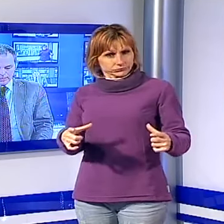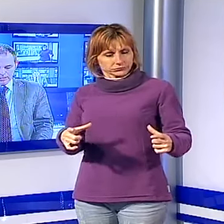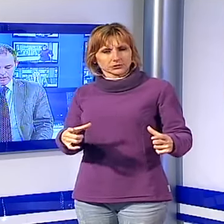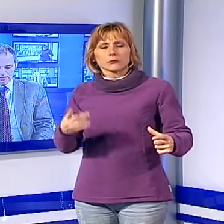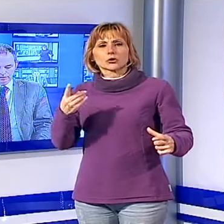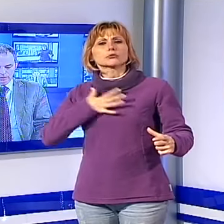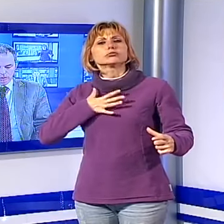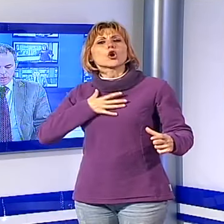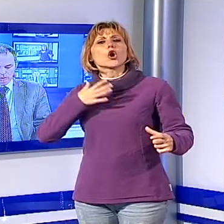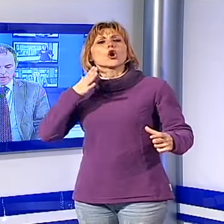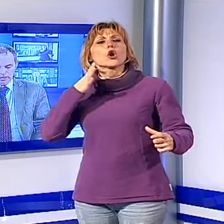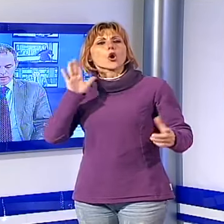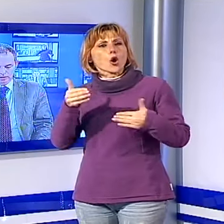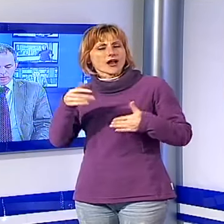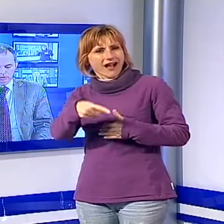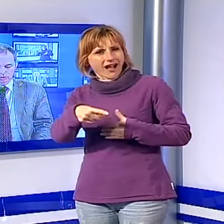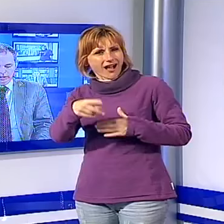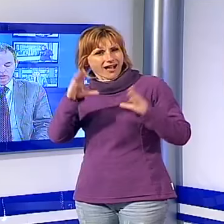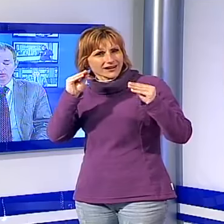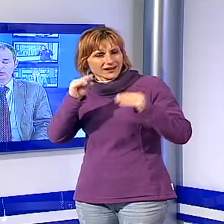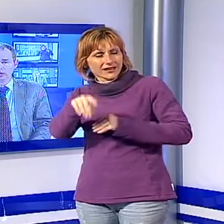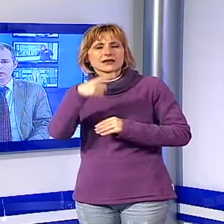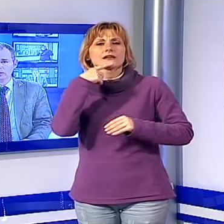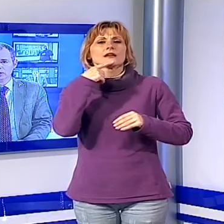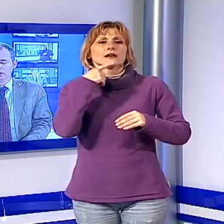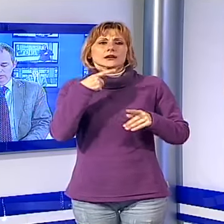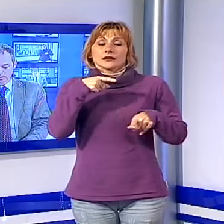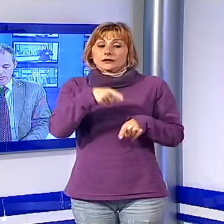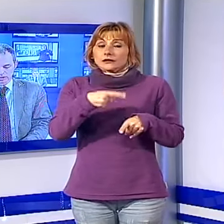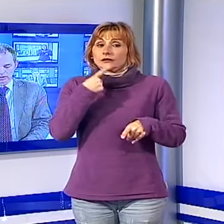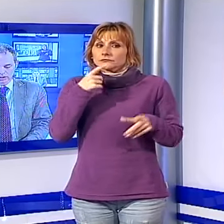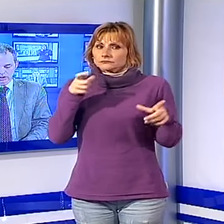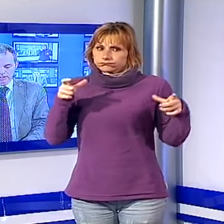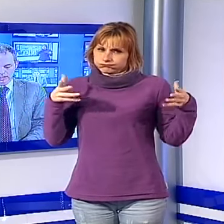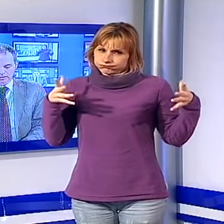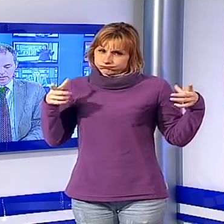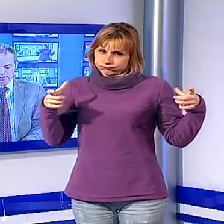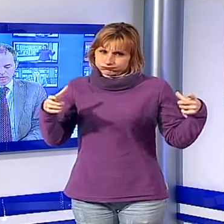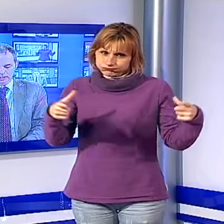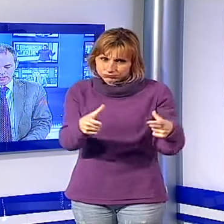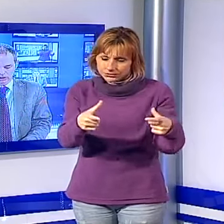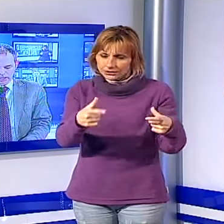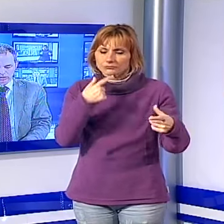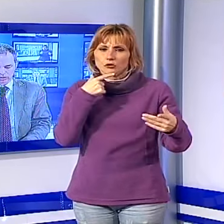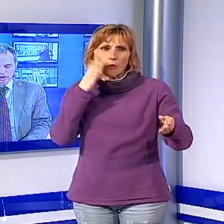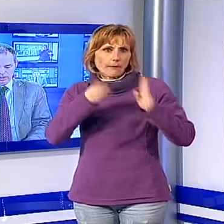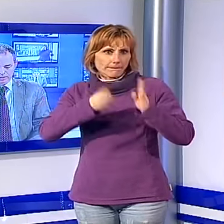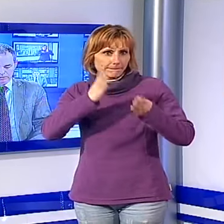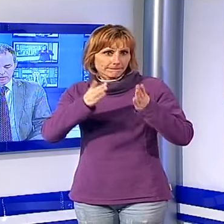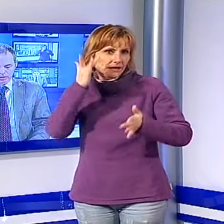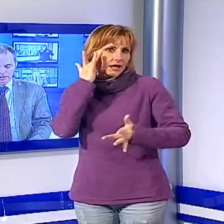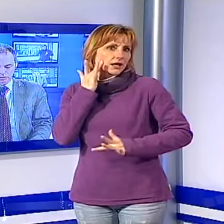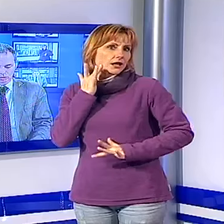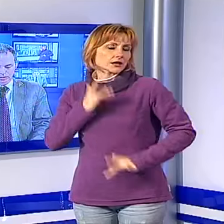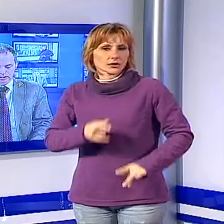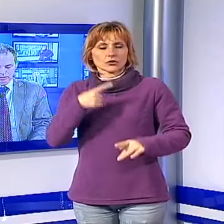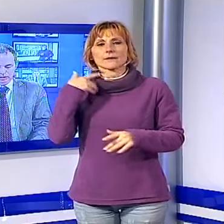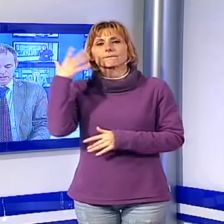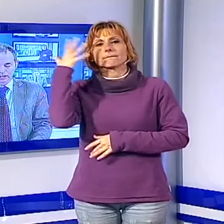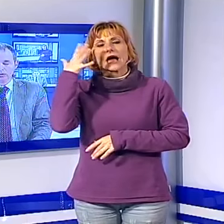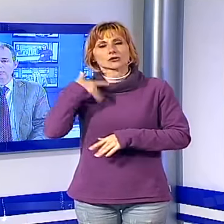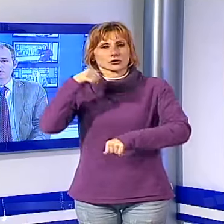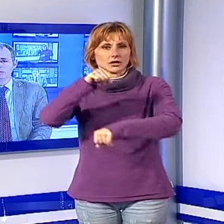locale e l'intervento di due volanti della questura ha scongiurato che la situazione degenerasse in un linciaggio. Il marocchino è stato quindi